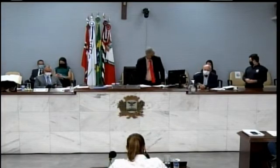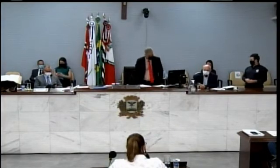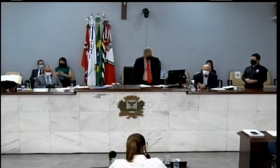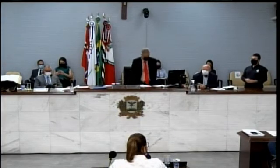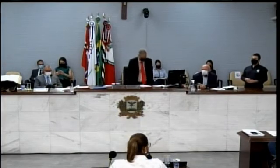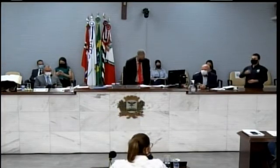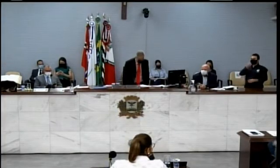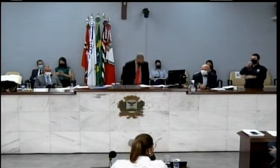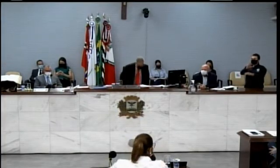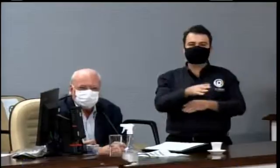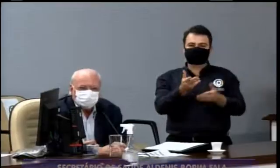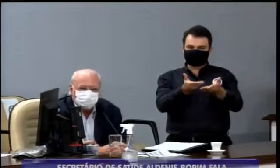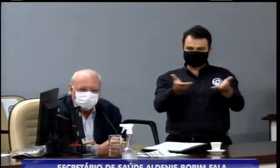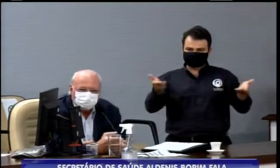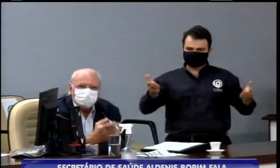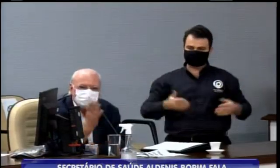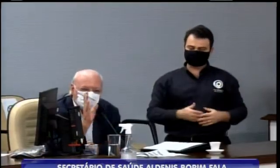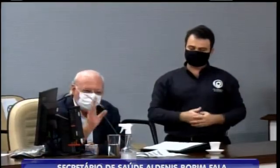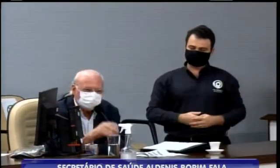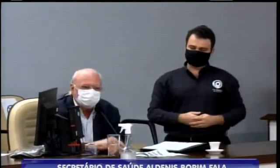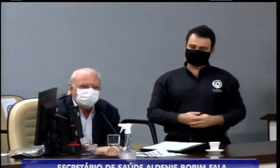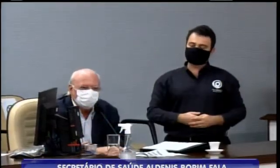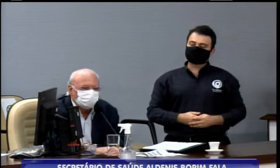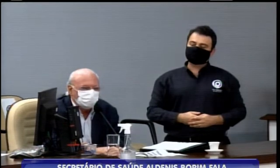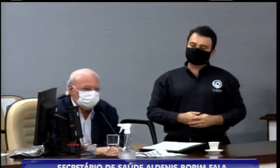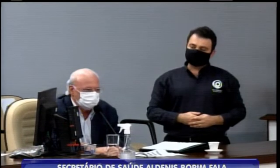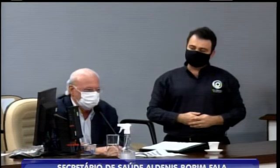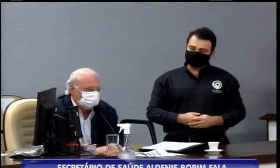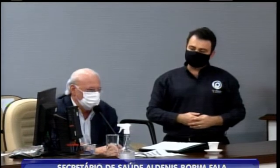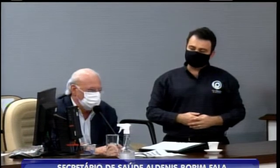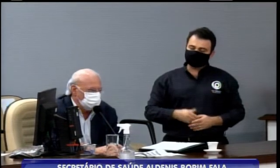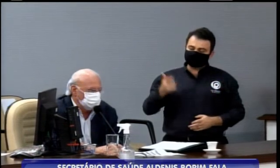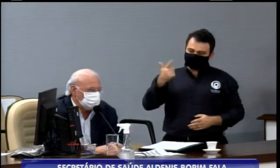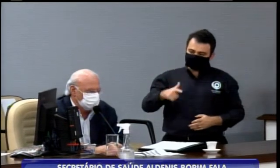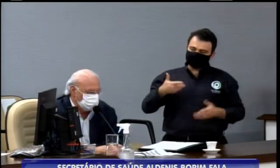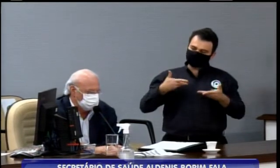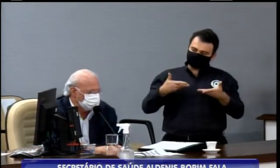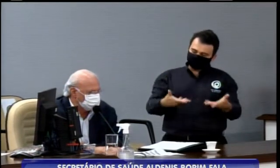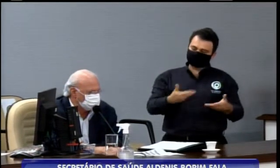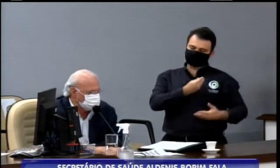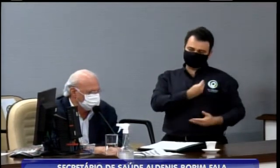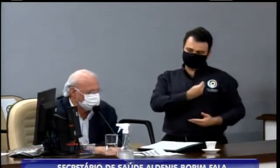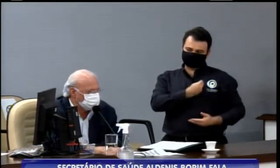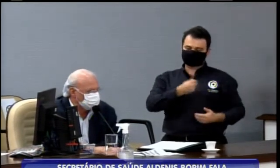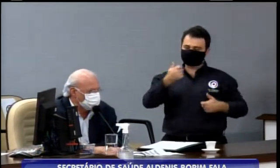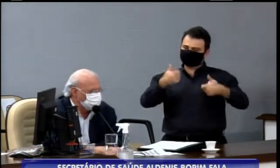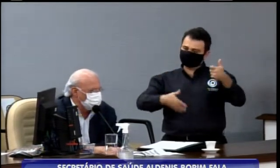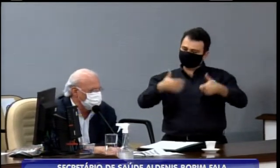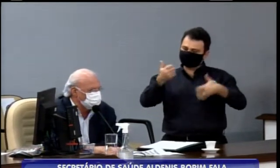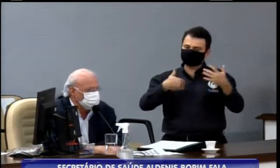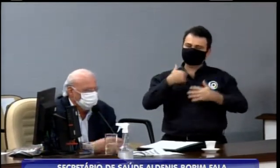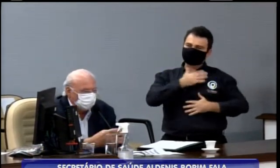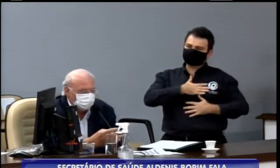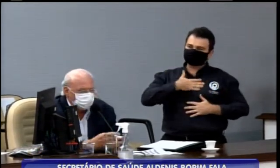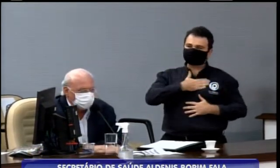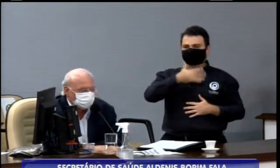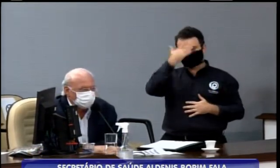Boa tarde a todos. Mais uma vez, é um prazer estar aqui, dando satisfação à